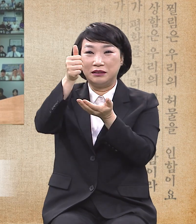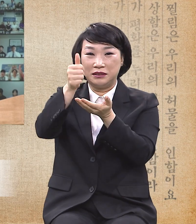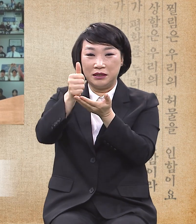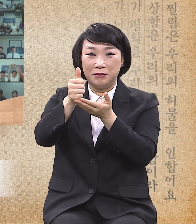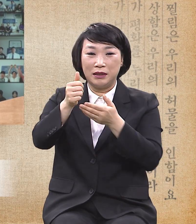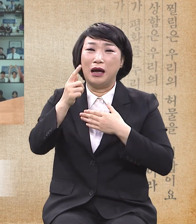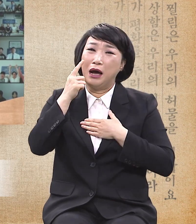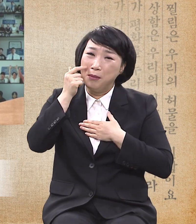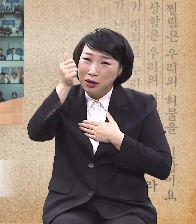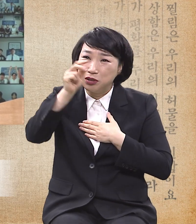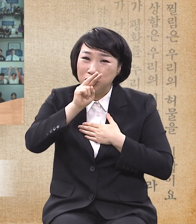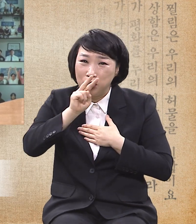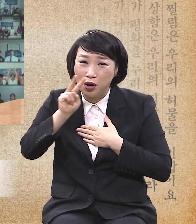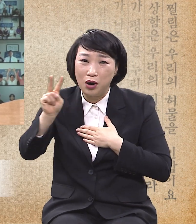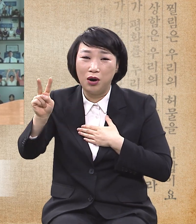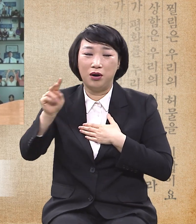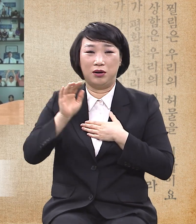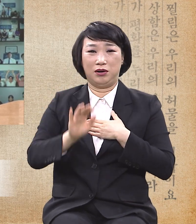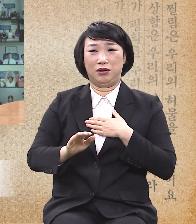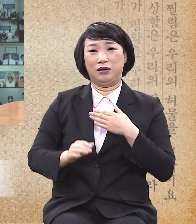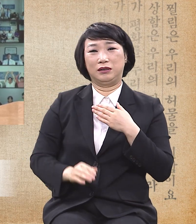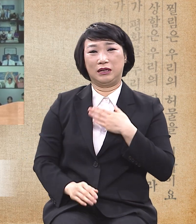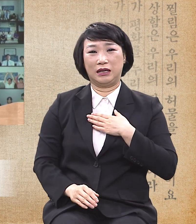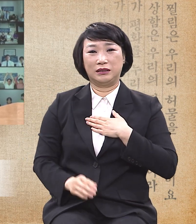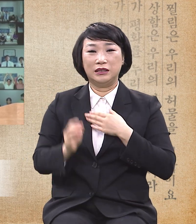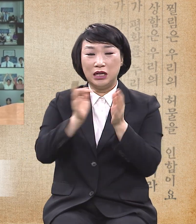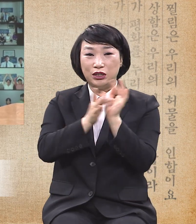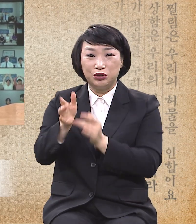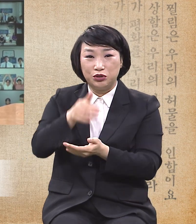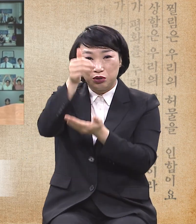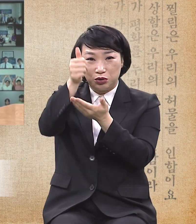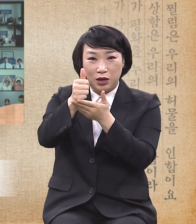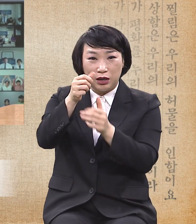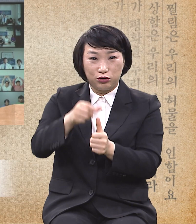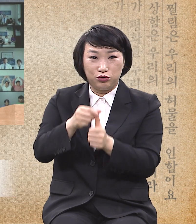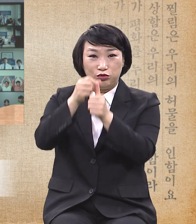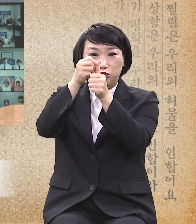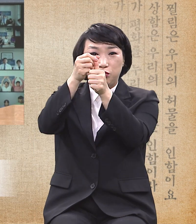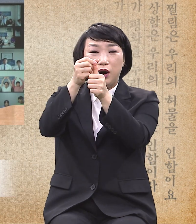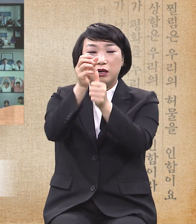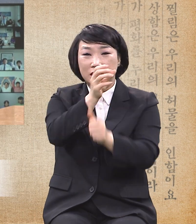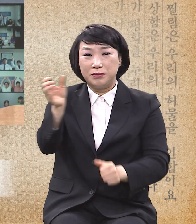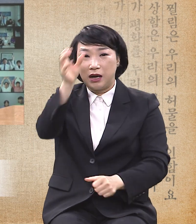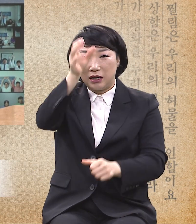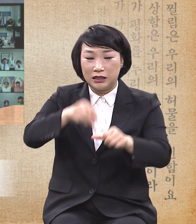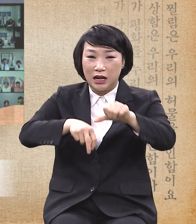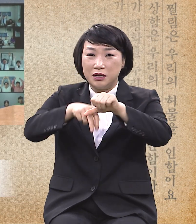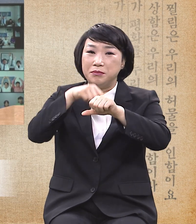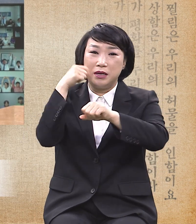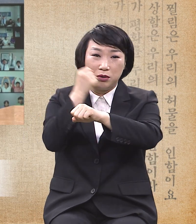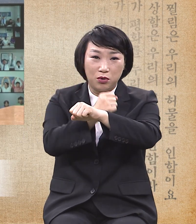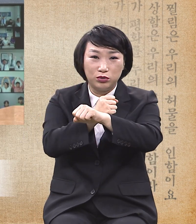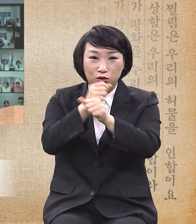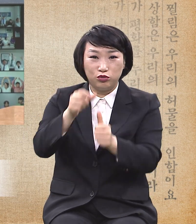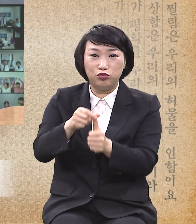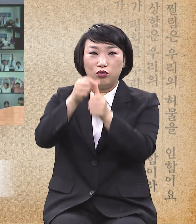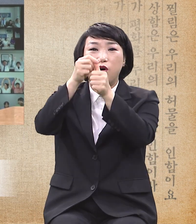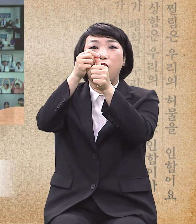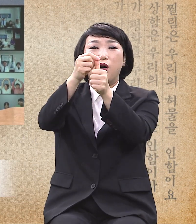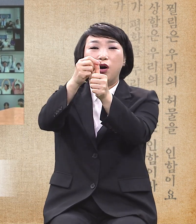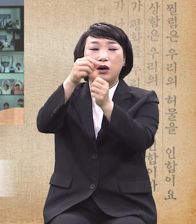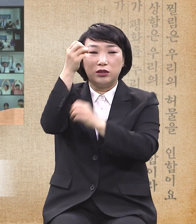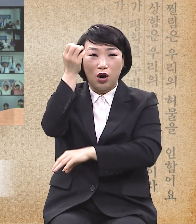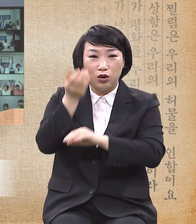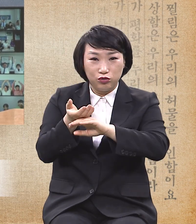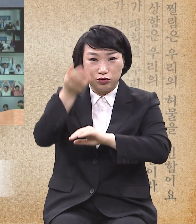하나님 우리 아버지 저는 그리스도의 구원 십자가의 피의 공로로 구원받은 이 구원의